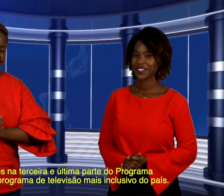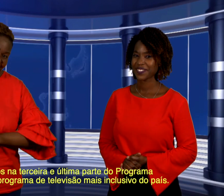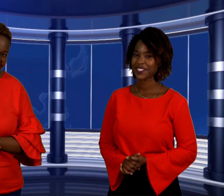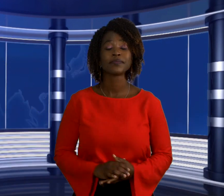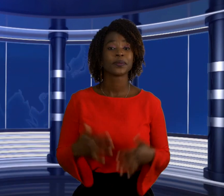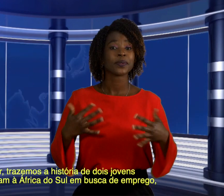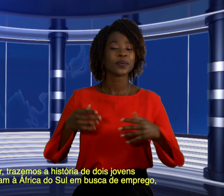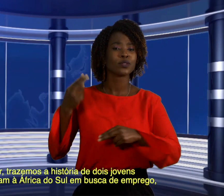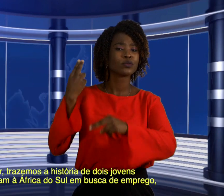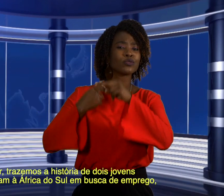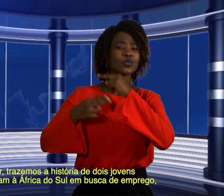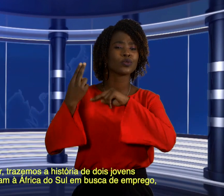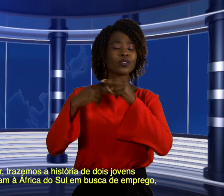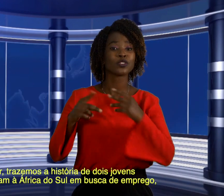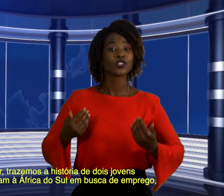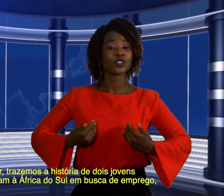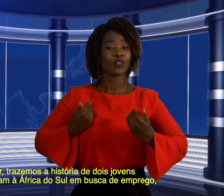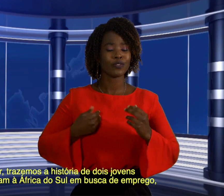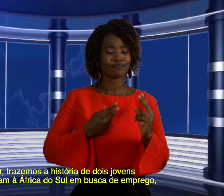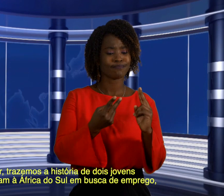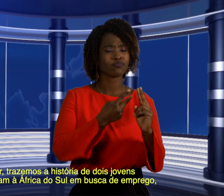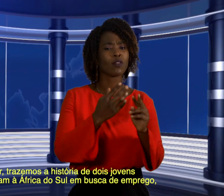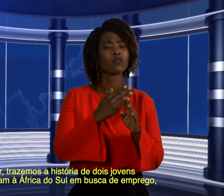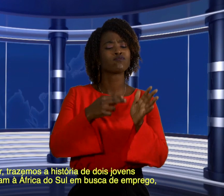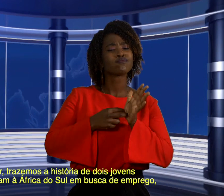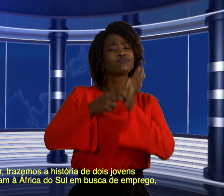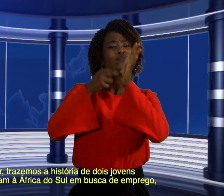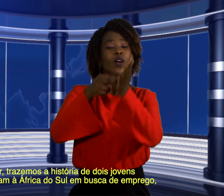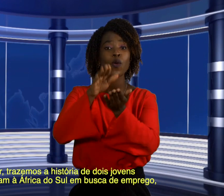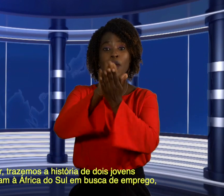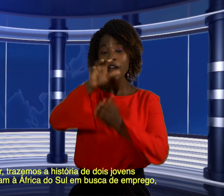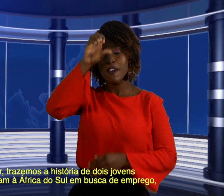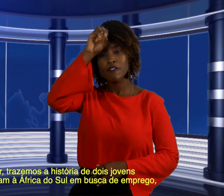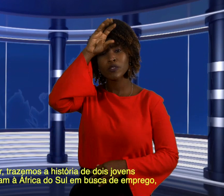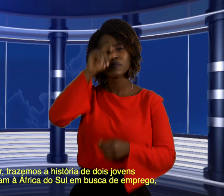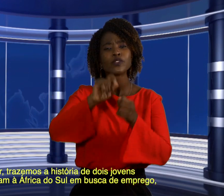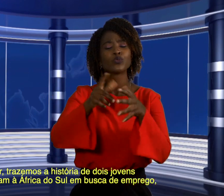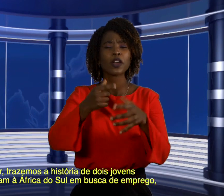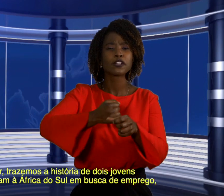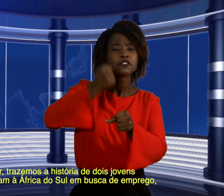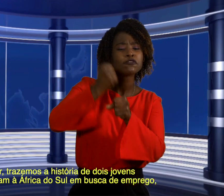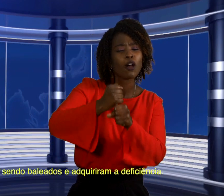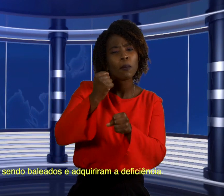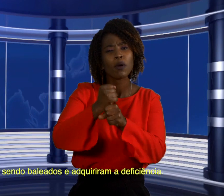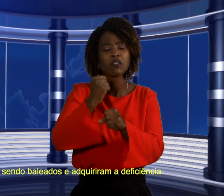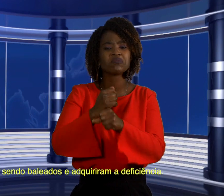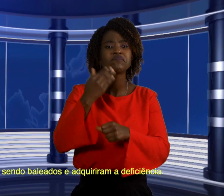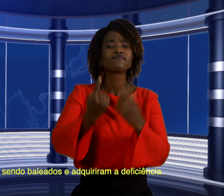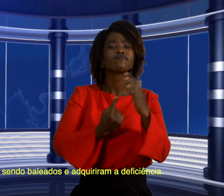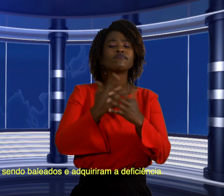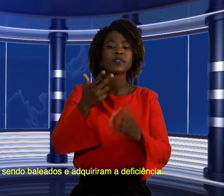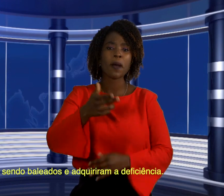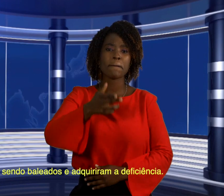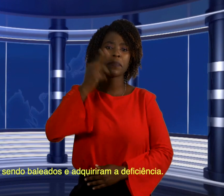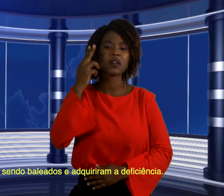inclusivo do país. A seguir, trazemos a história de dois jovens que emigraram à África do Sul em busca de emprego, mas acabaram